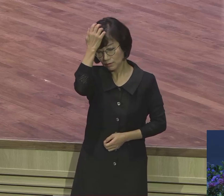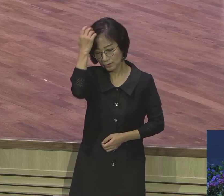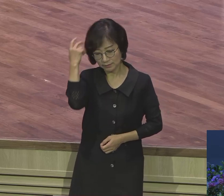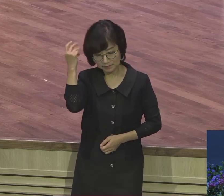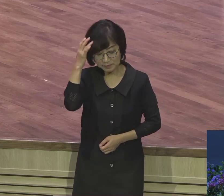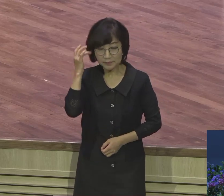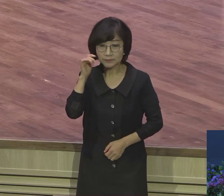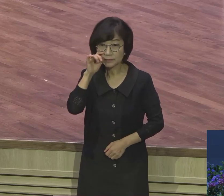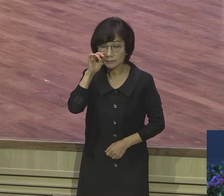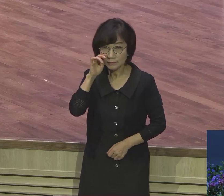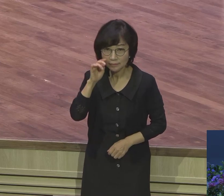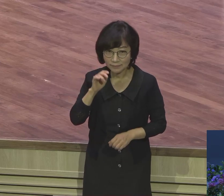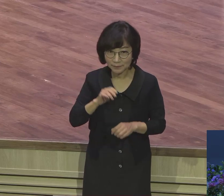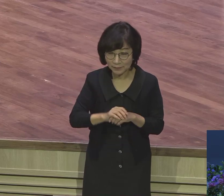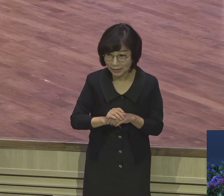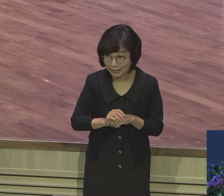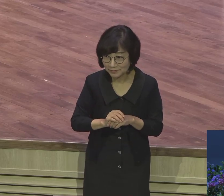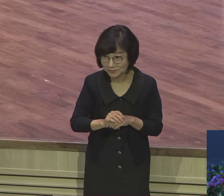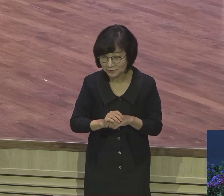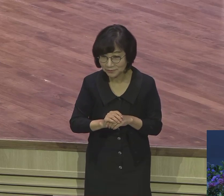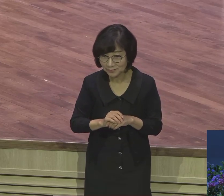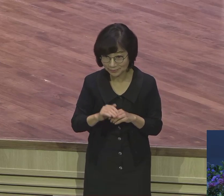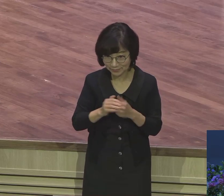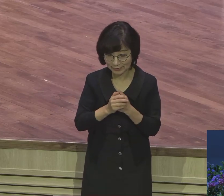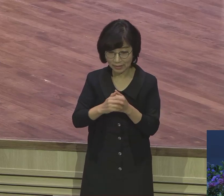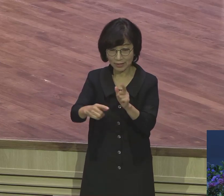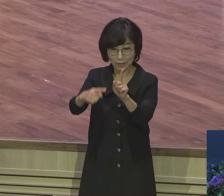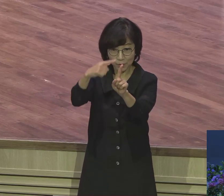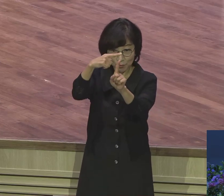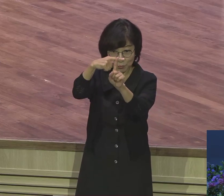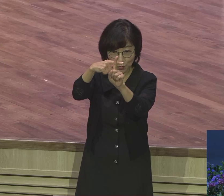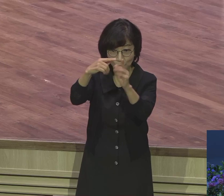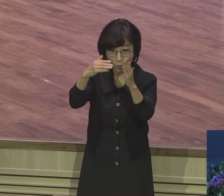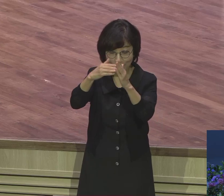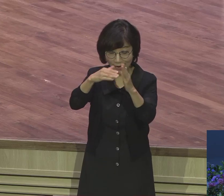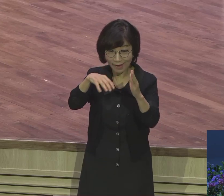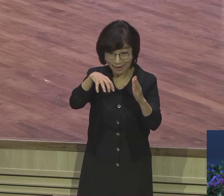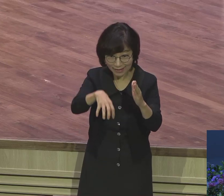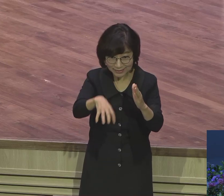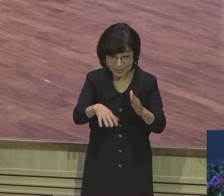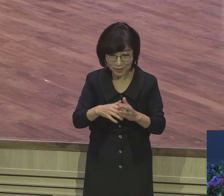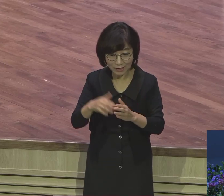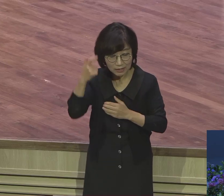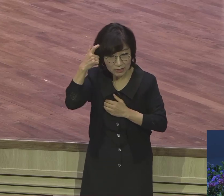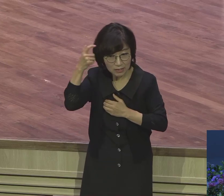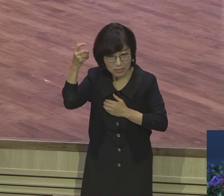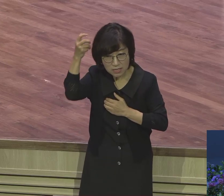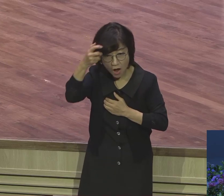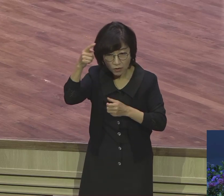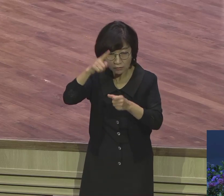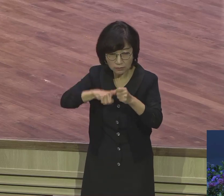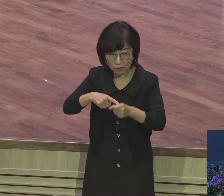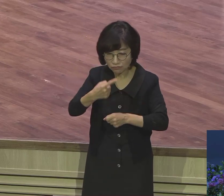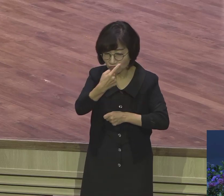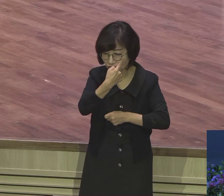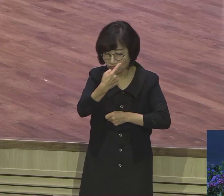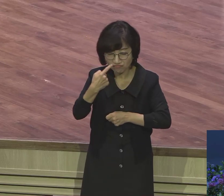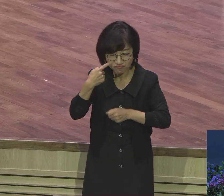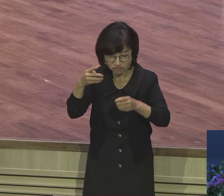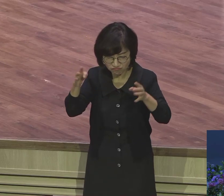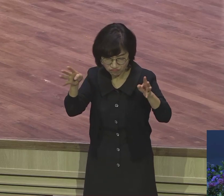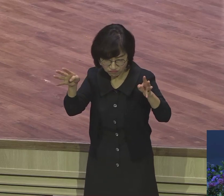그렇기 때문에 여기서는요. 교회에서는요. 영적 눈을 뜨지 않으면 영적이 눈이 열리지 않으면